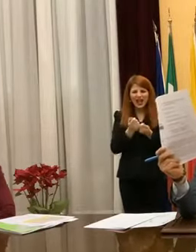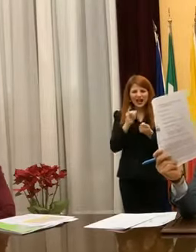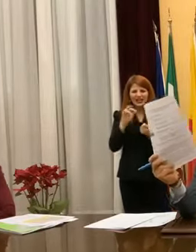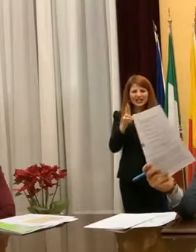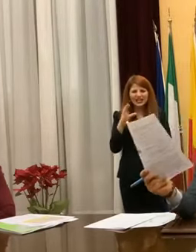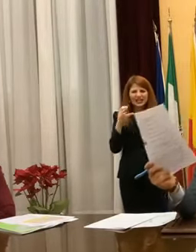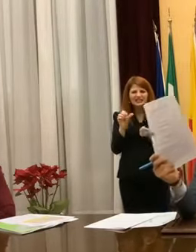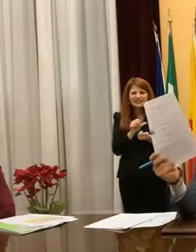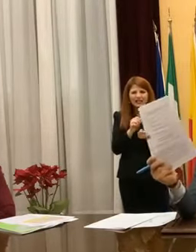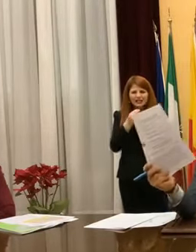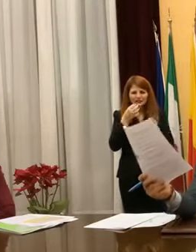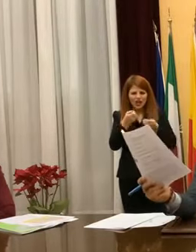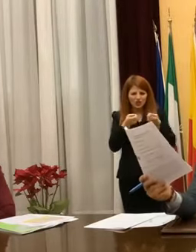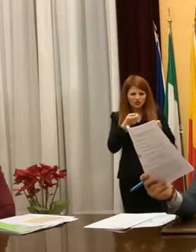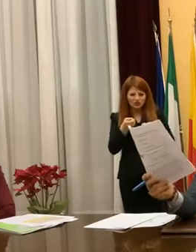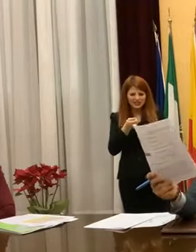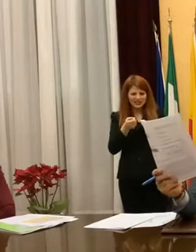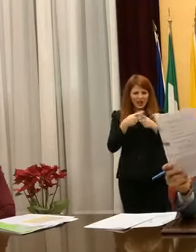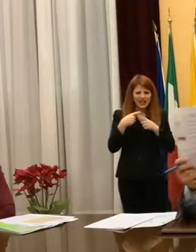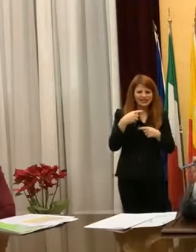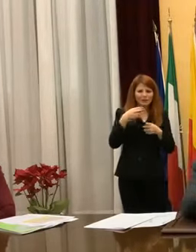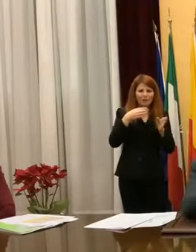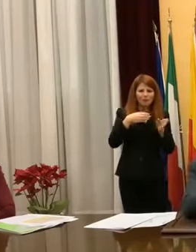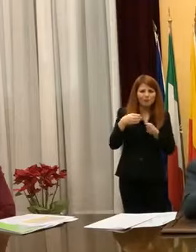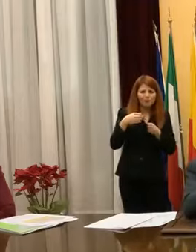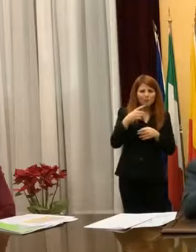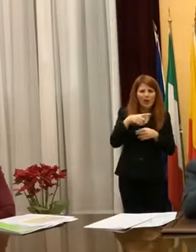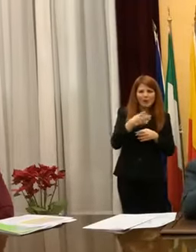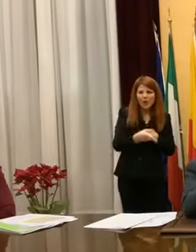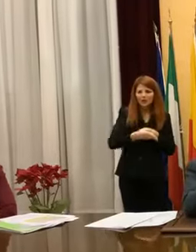l'ex Piemonte e quant'altro, che ha